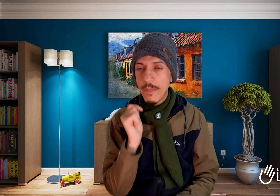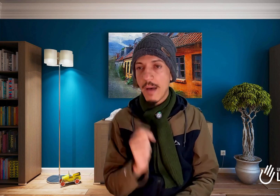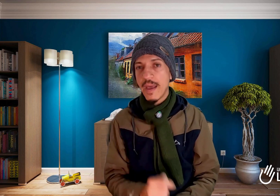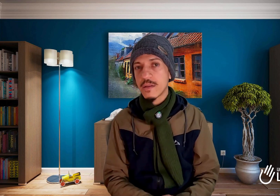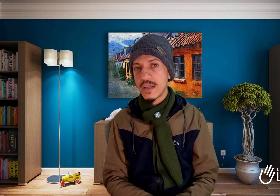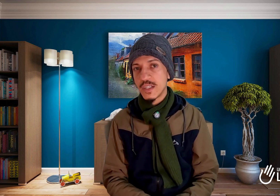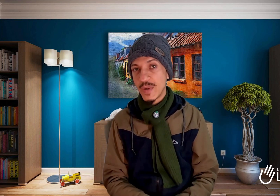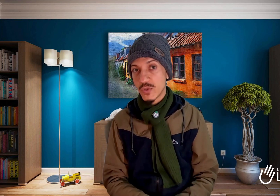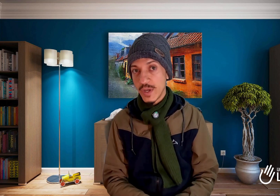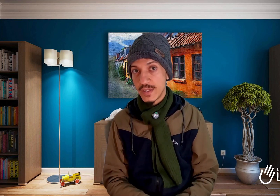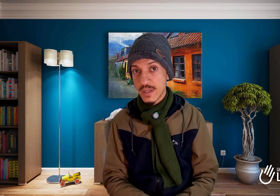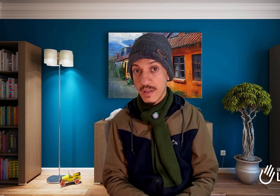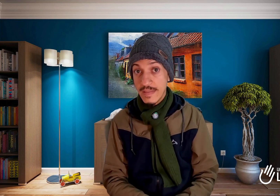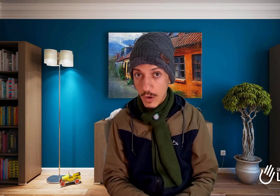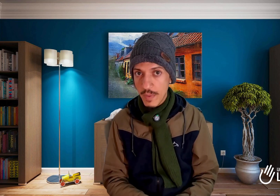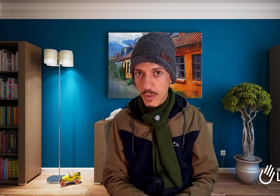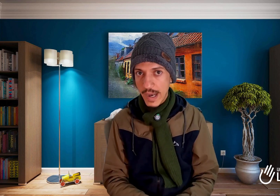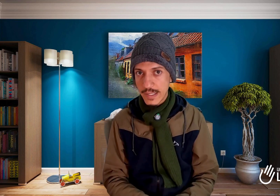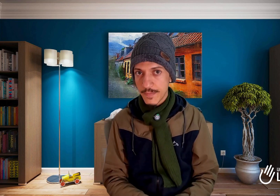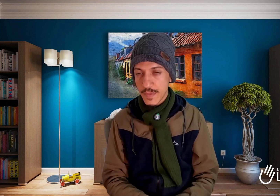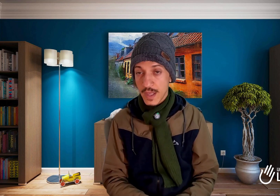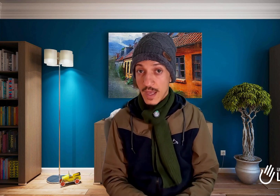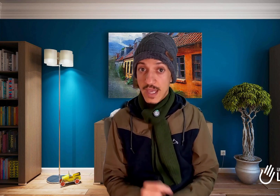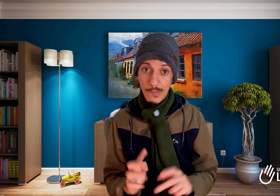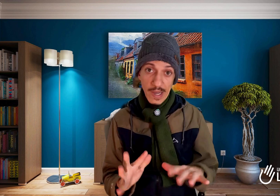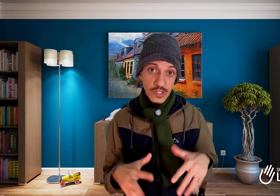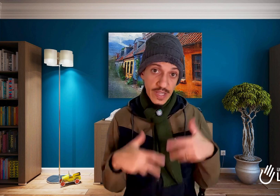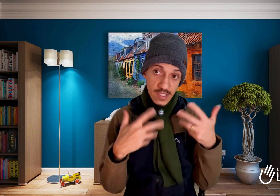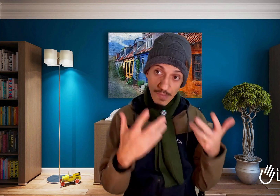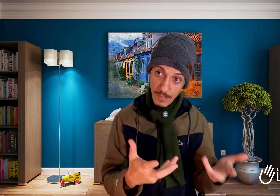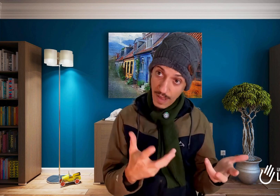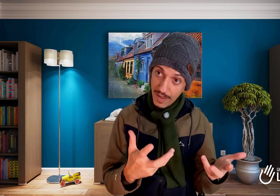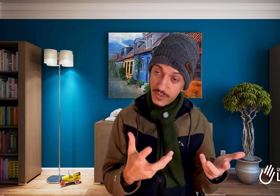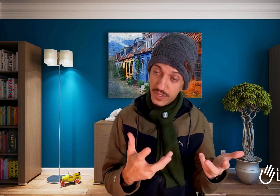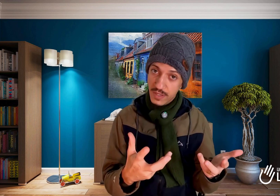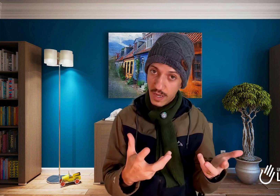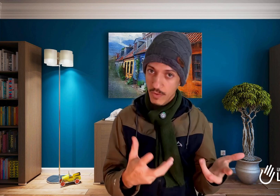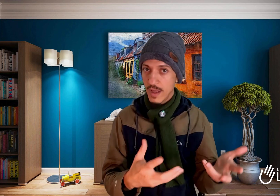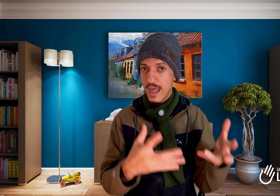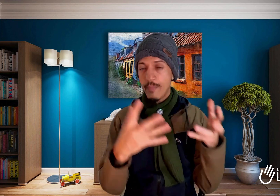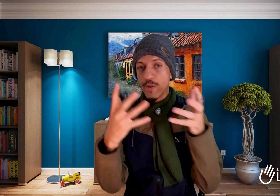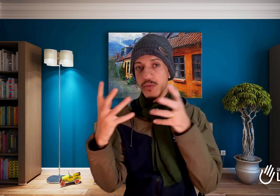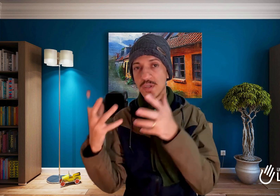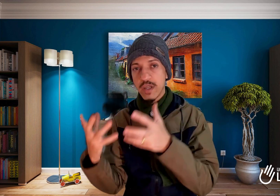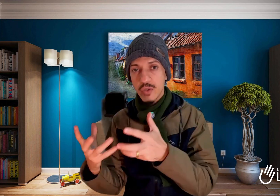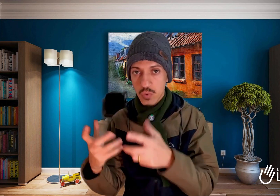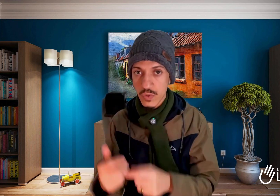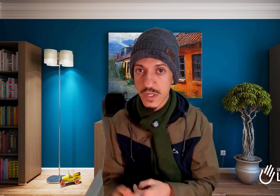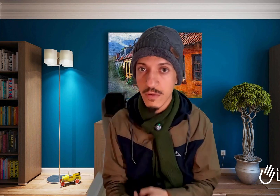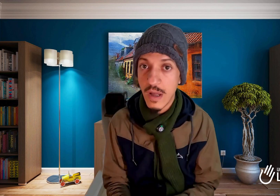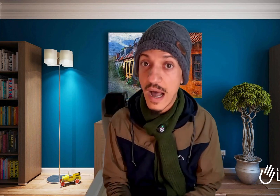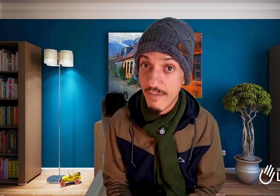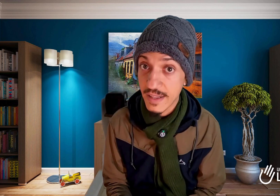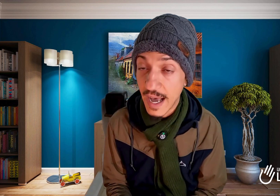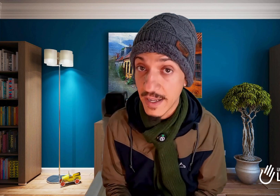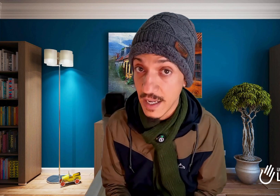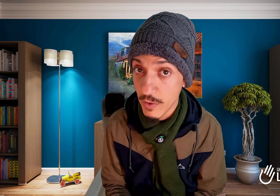mapeamento das expressões não manuais. E a partir desses mapeamentos, então, reproduzir isso usando avatares em língua de